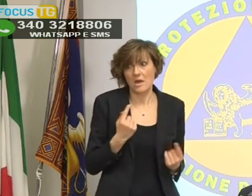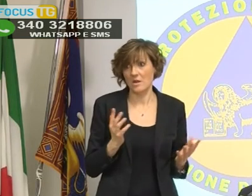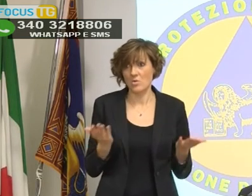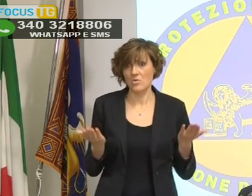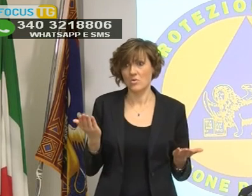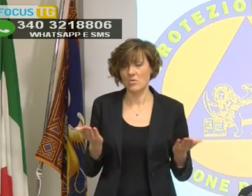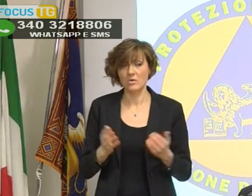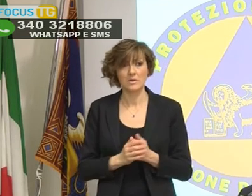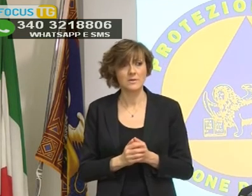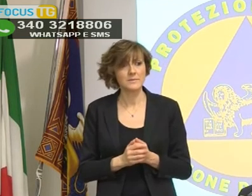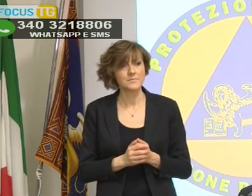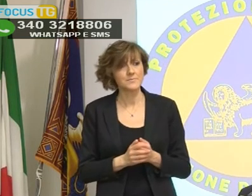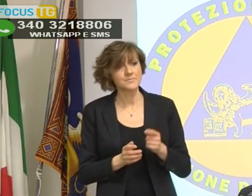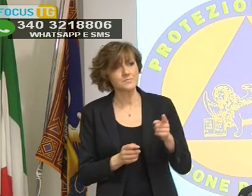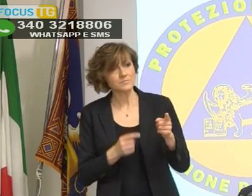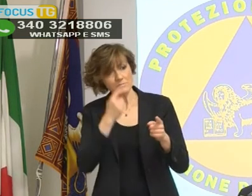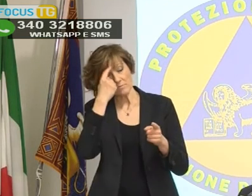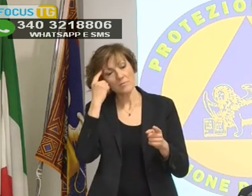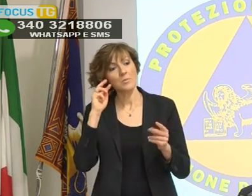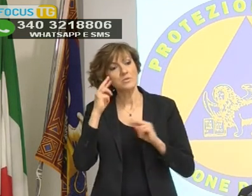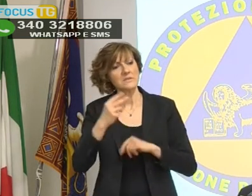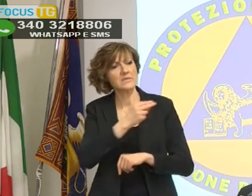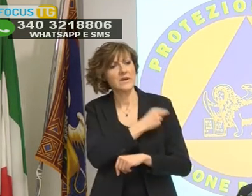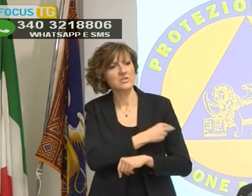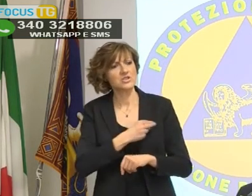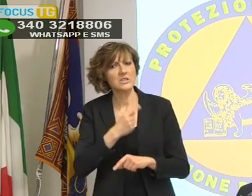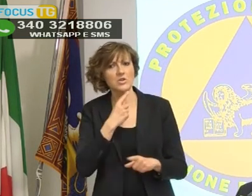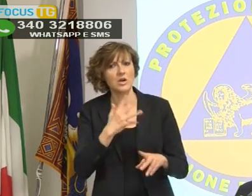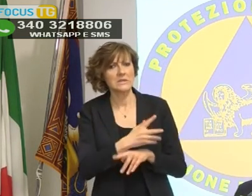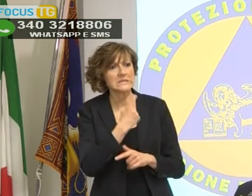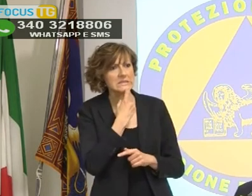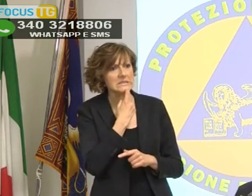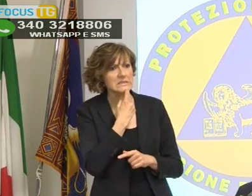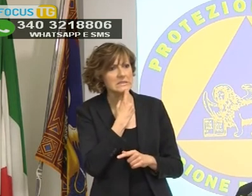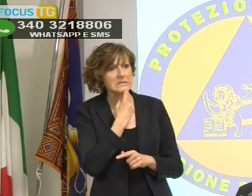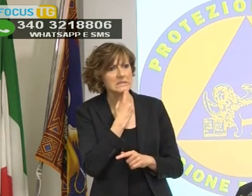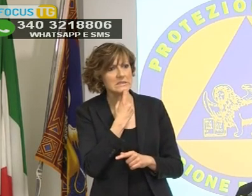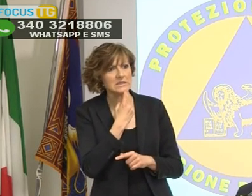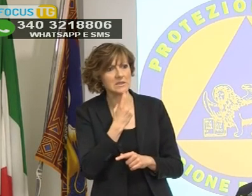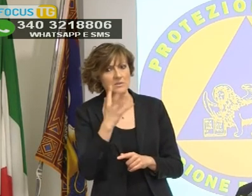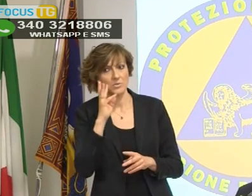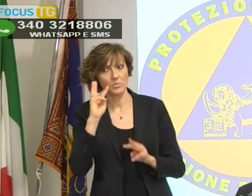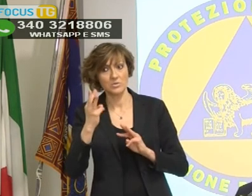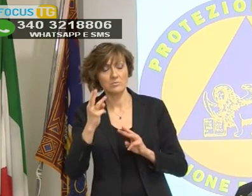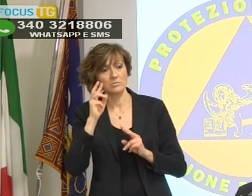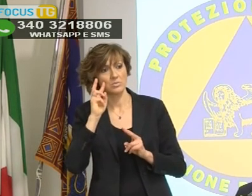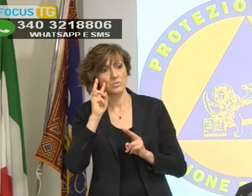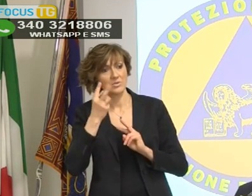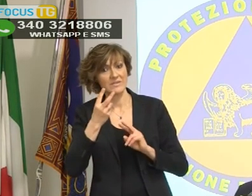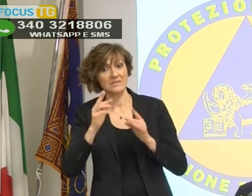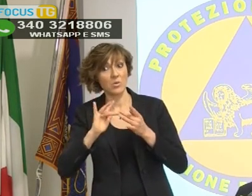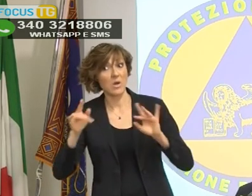è esattamente che vi attacca sul fronte vaccini? Sta alludendo alle aggressioni sul web? Ma